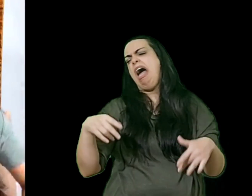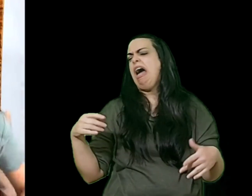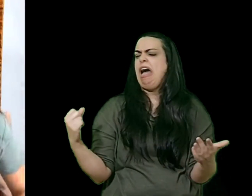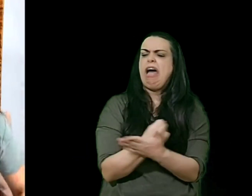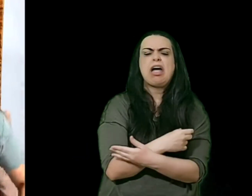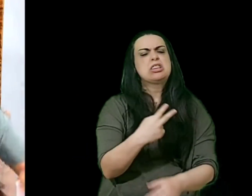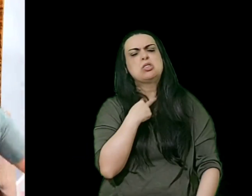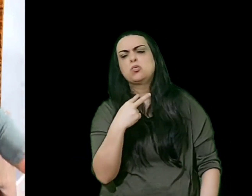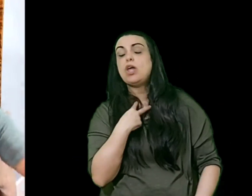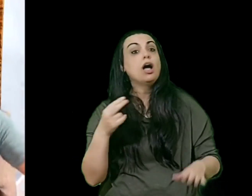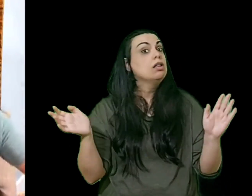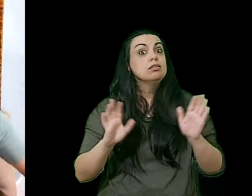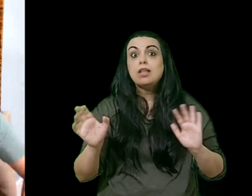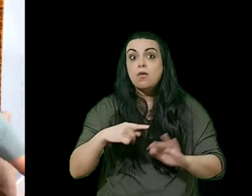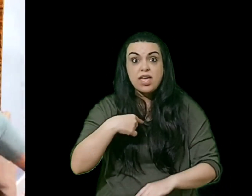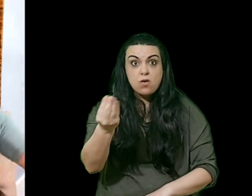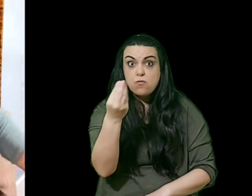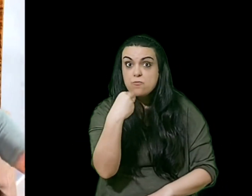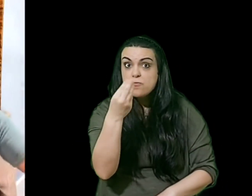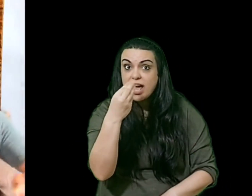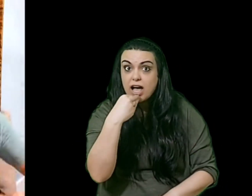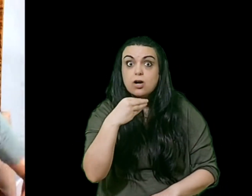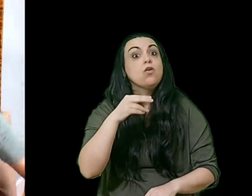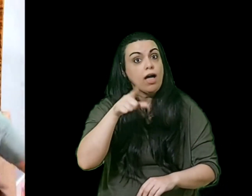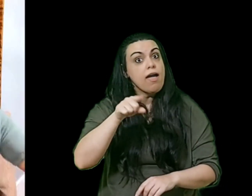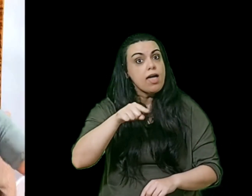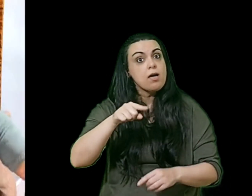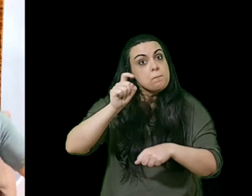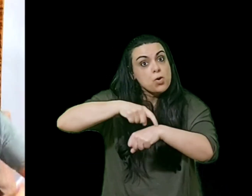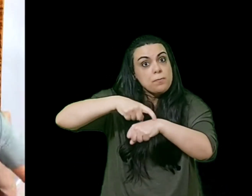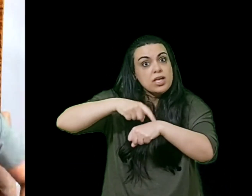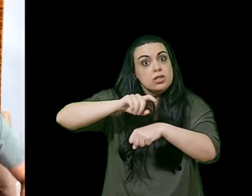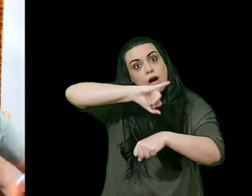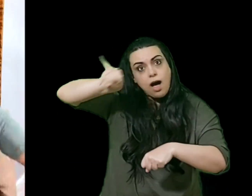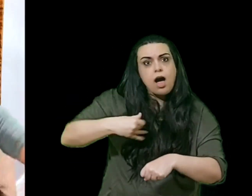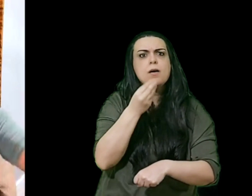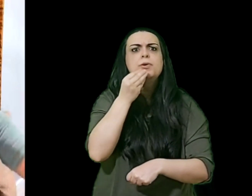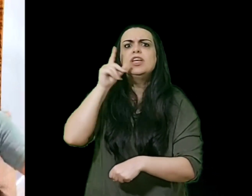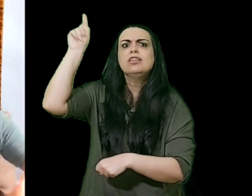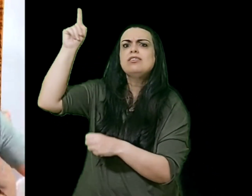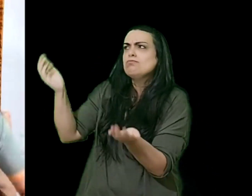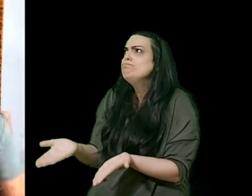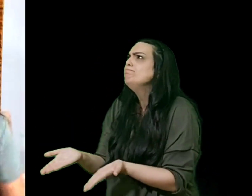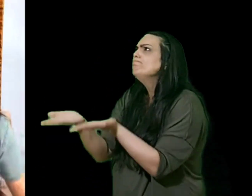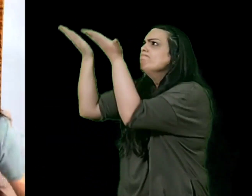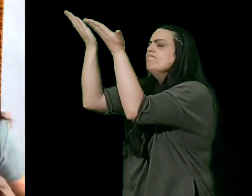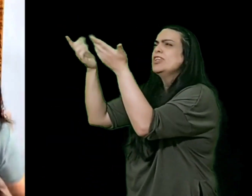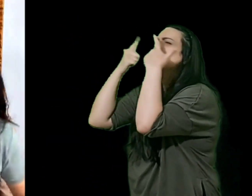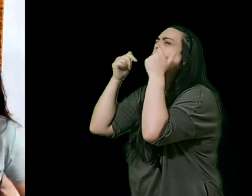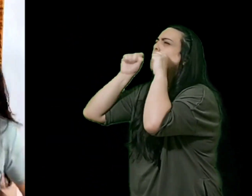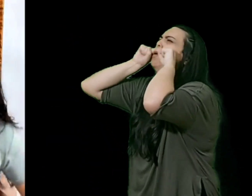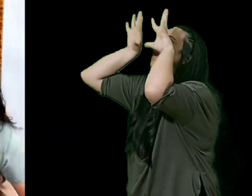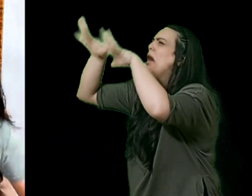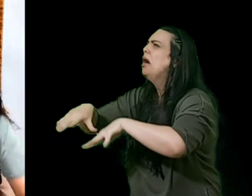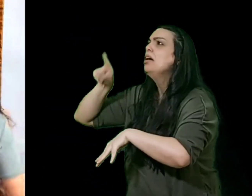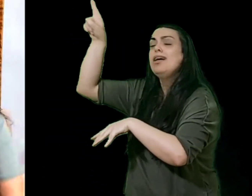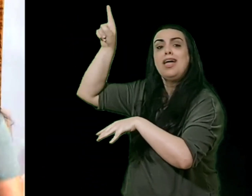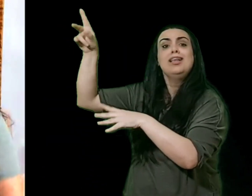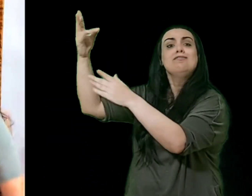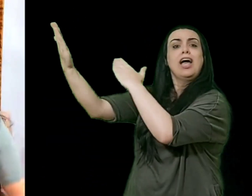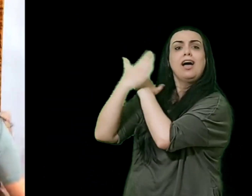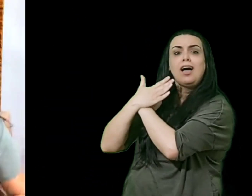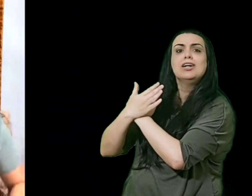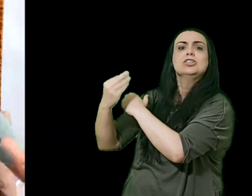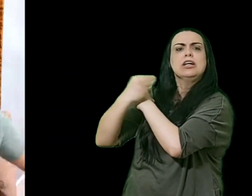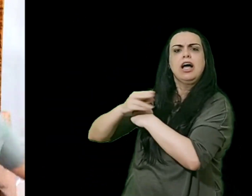Deus vai começar. Por isso que eu choro no altar, eu busco no altar, eu vou na igreja, eu entrego a vida a Cristo primeiro e depois peço a ajuda dele para ele me